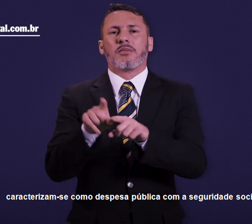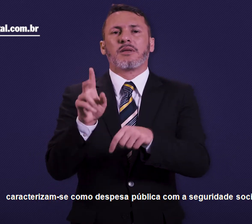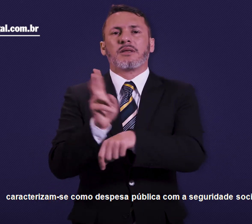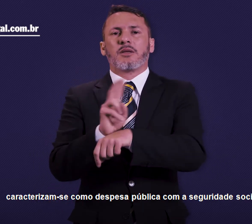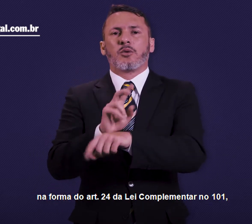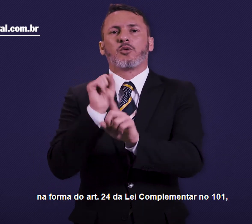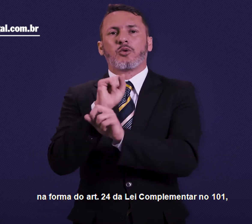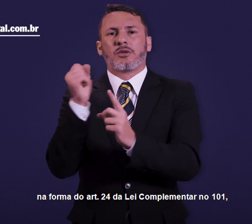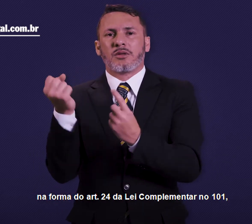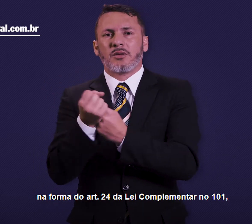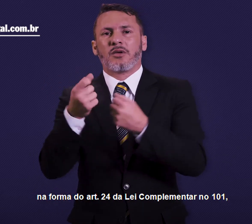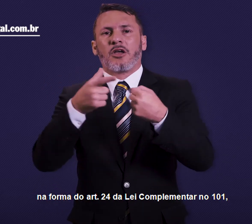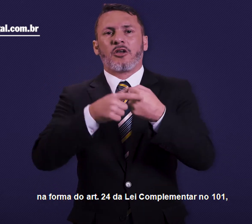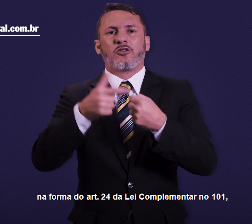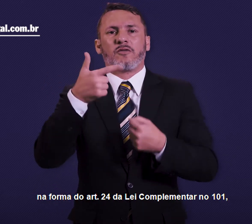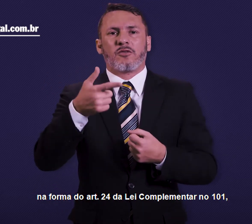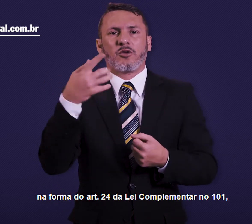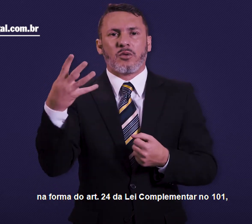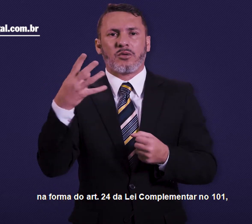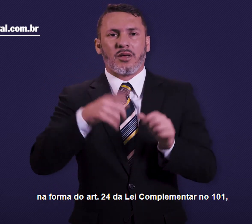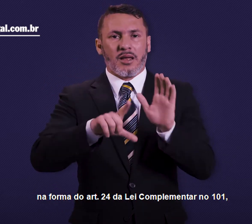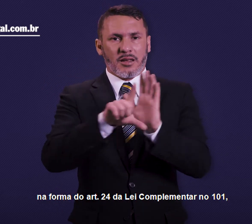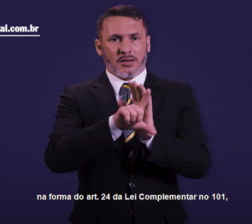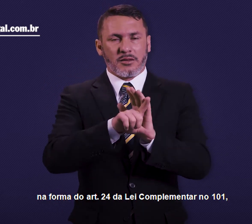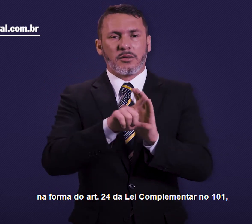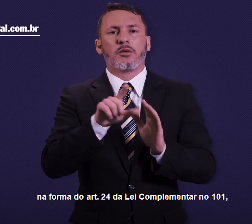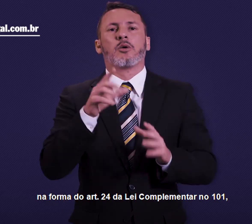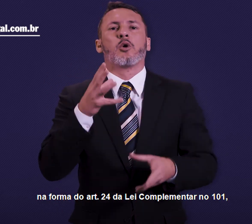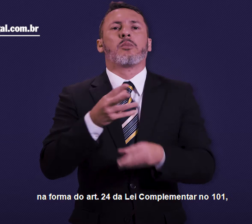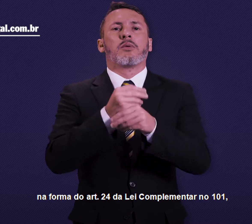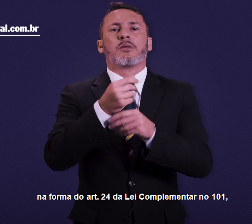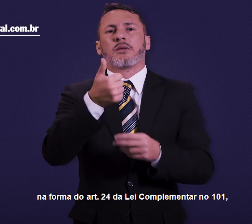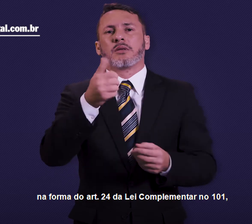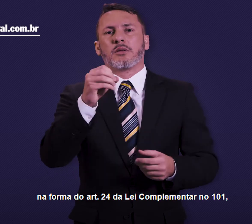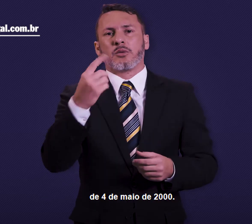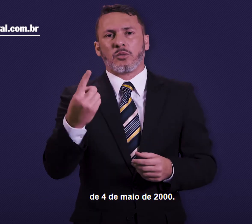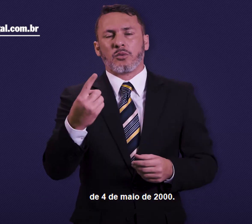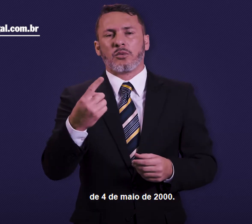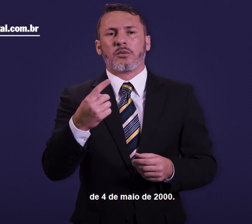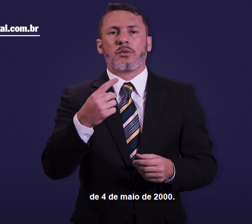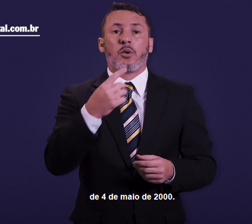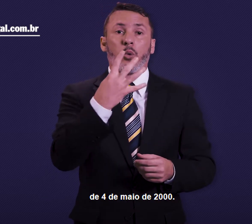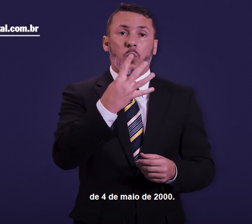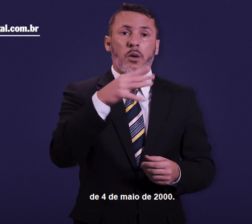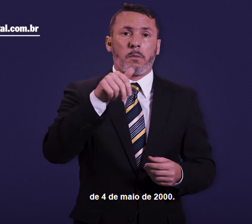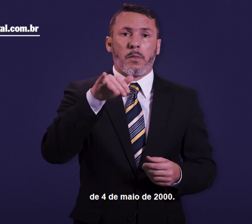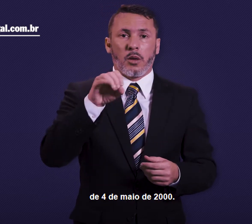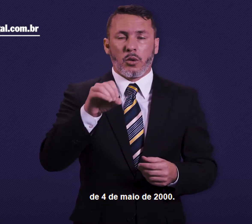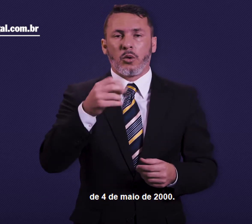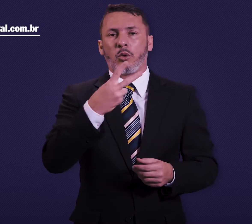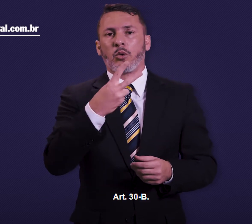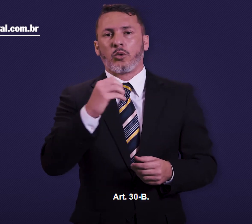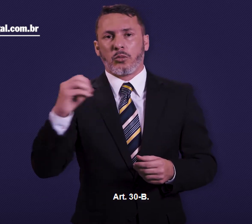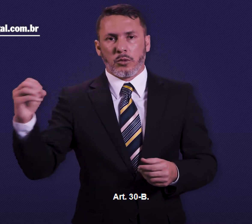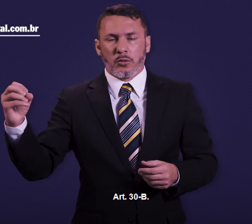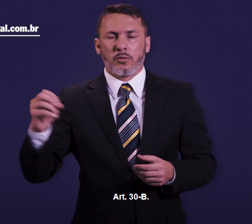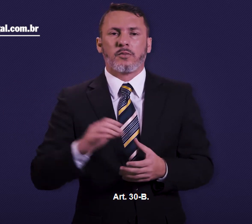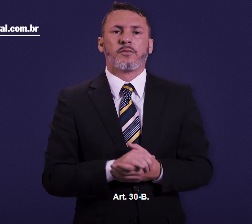Social, na forma do artigo 24 da Lei Complementar nº 101, de 4 de maio de 2000. Artigo